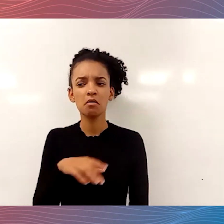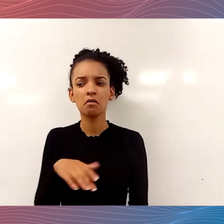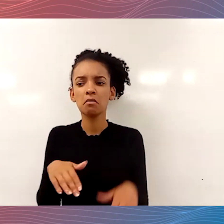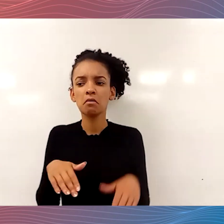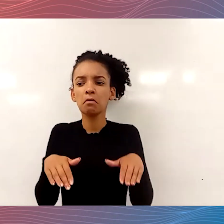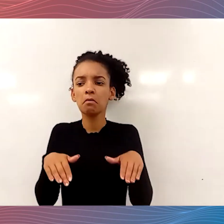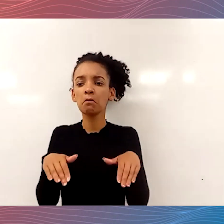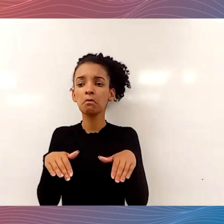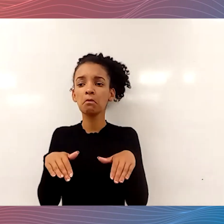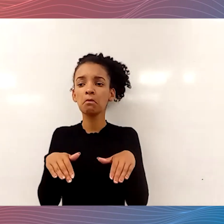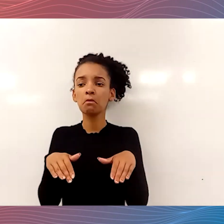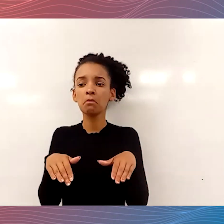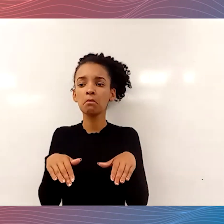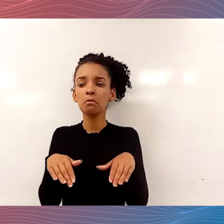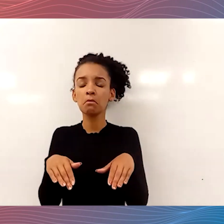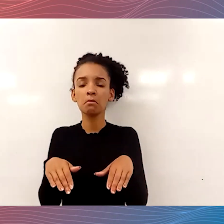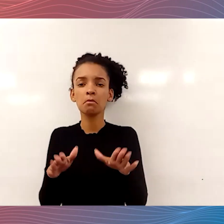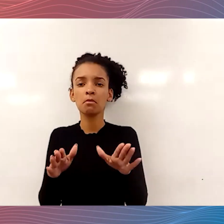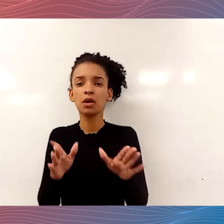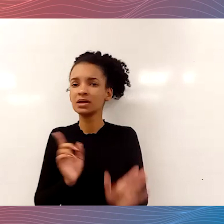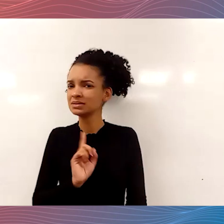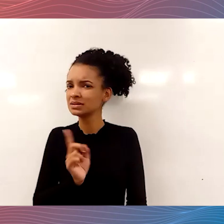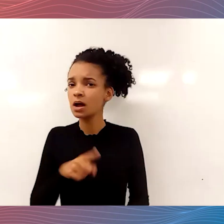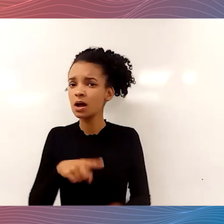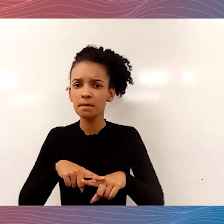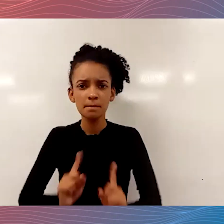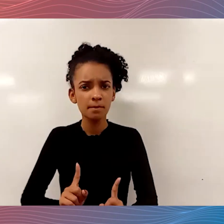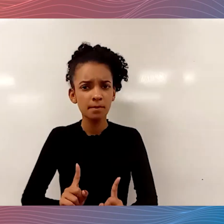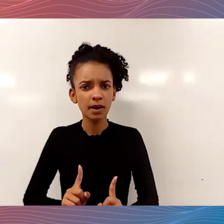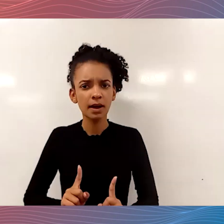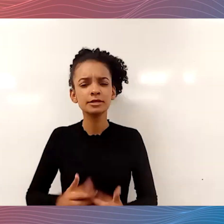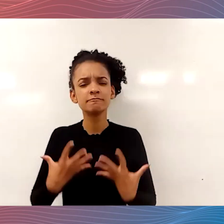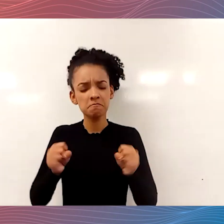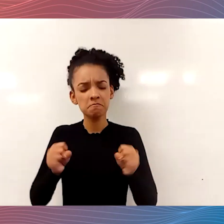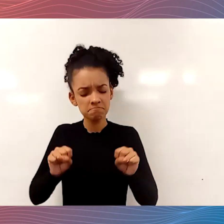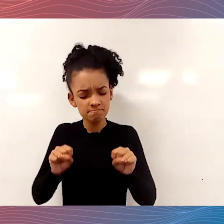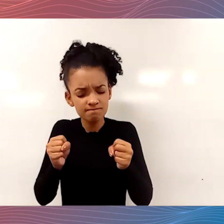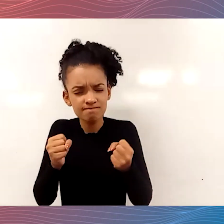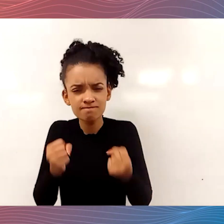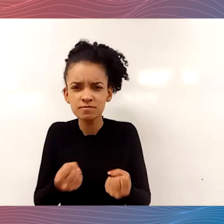Vamos dar 110% de cada um.